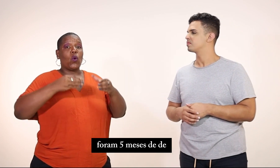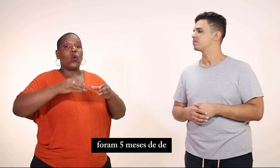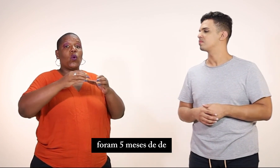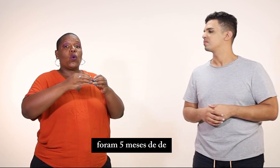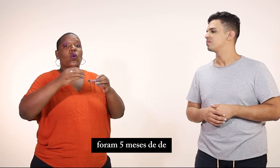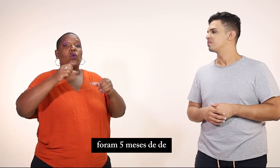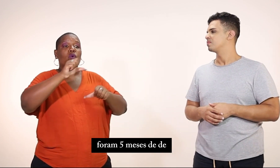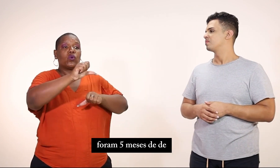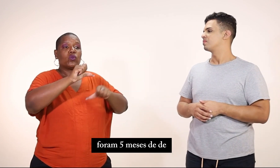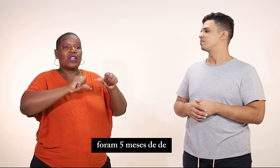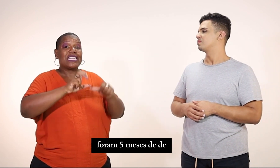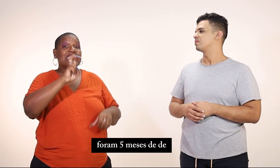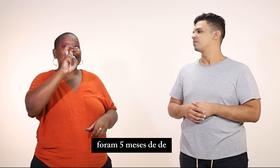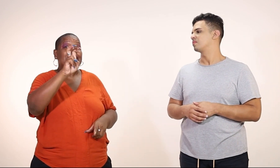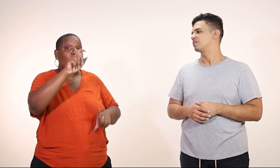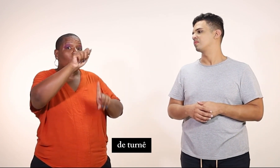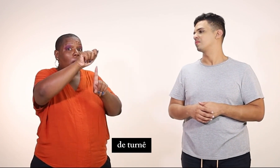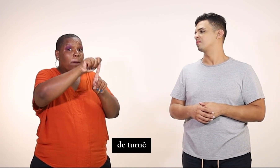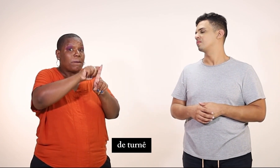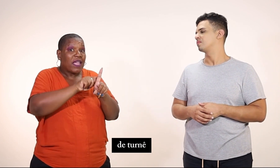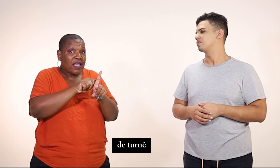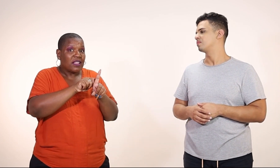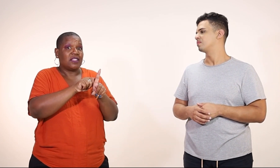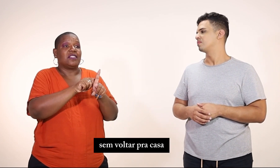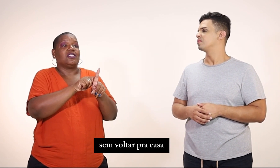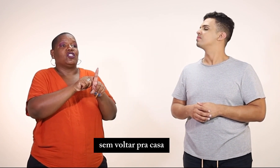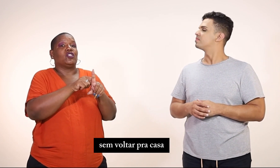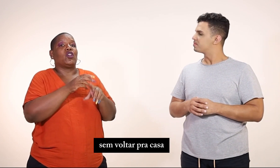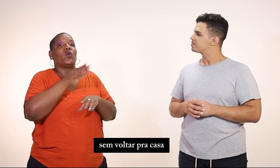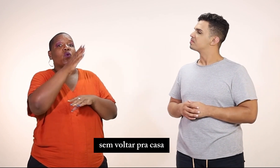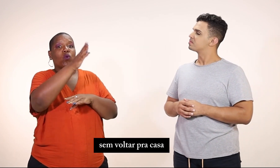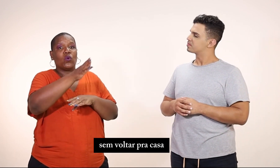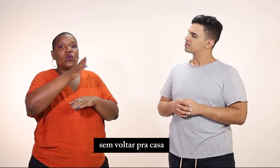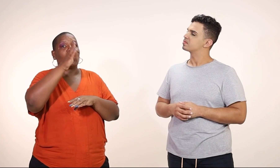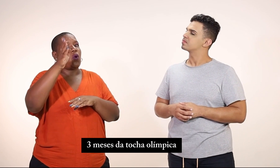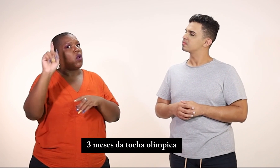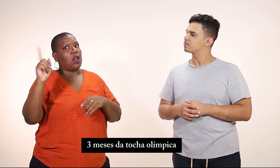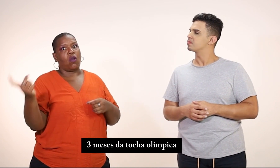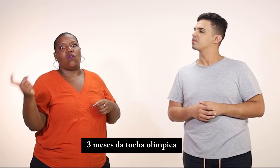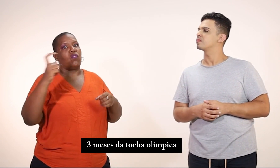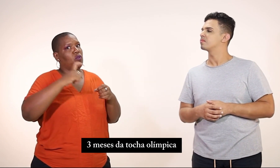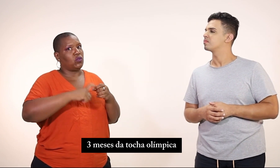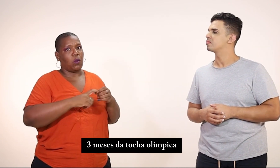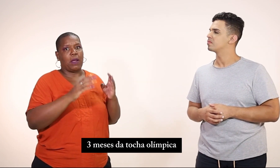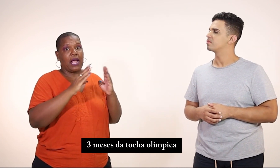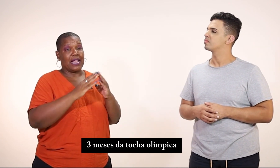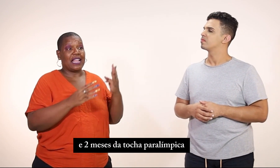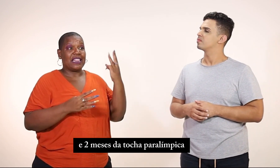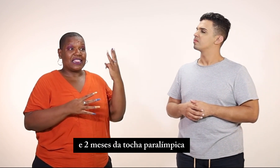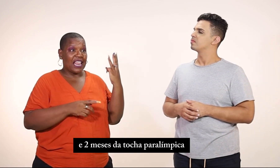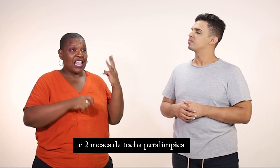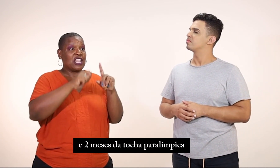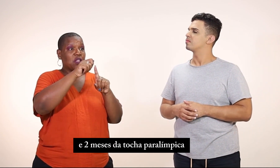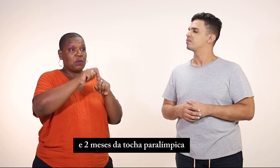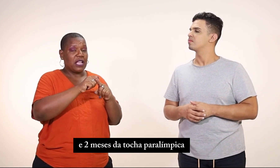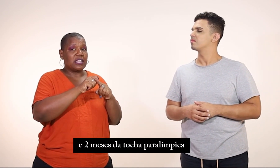5 meses de turnê sem voltar para casa. 3 meses da tocha olímpica e 2 meses da tocha